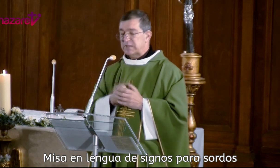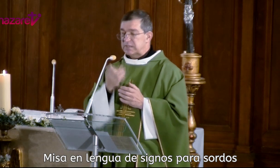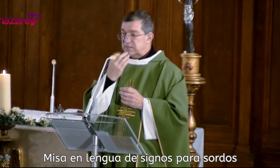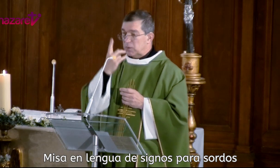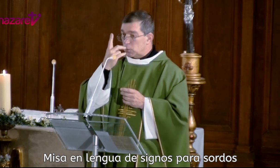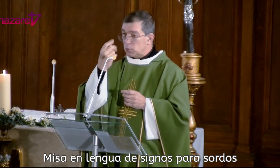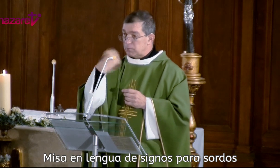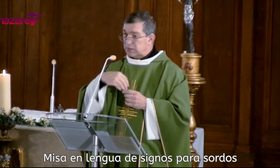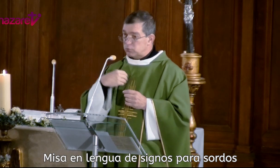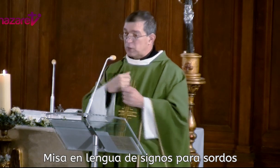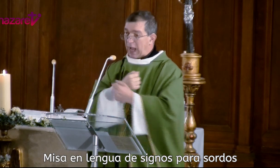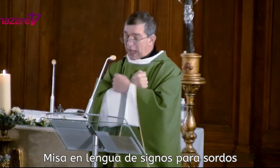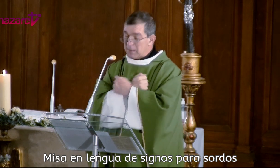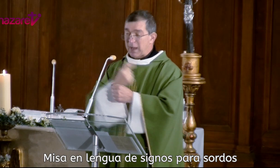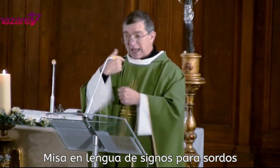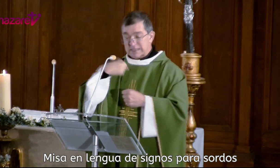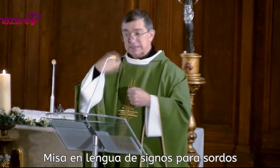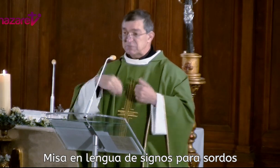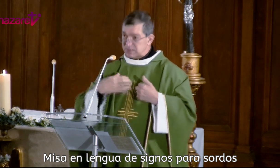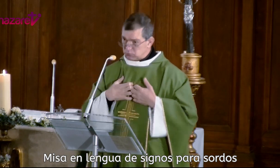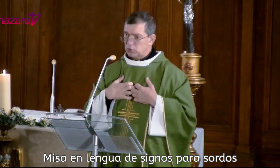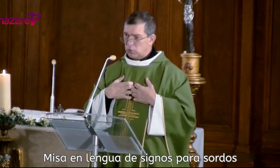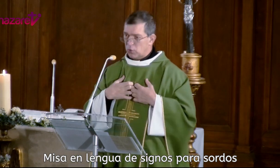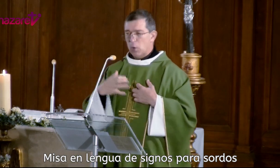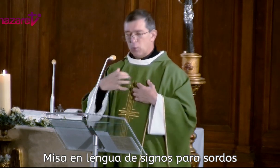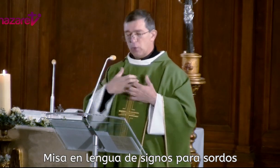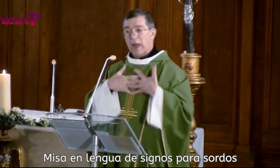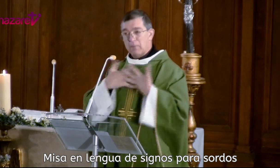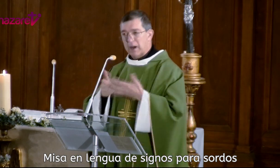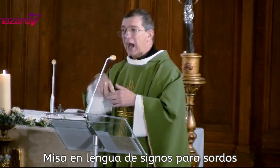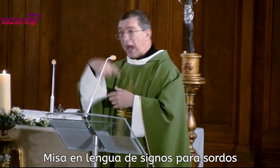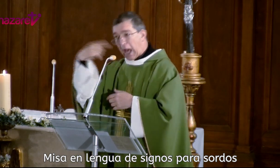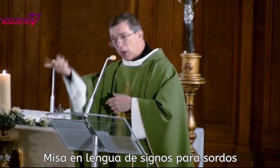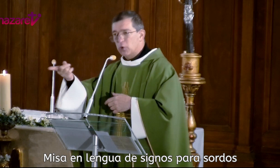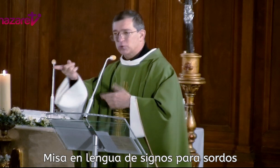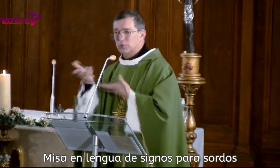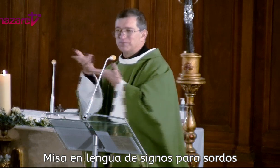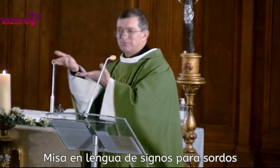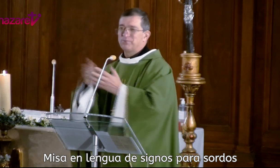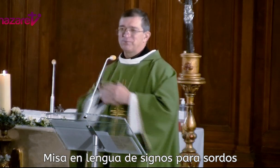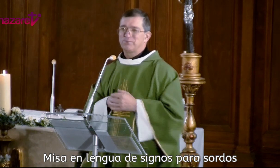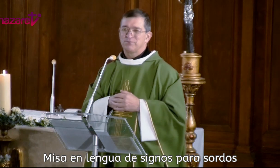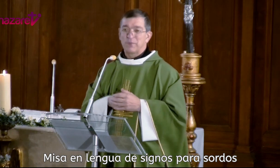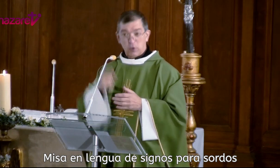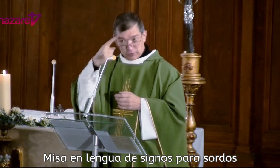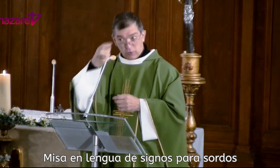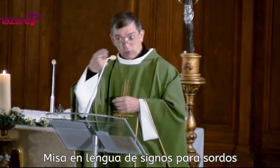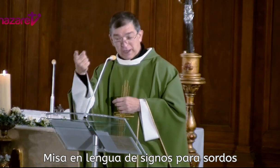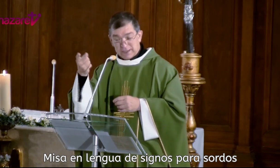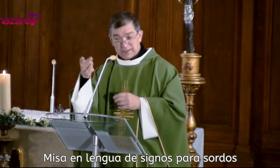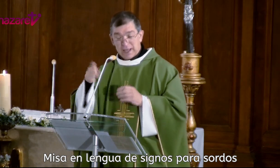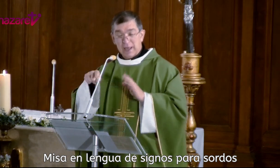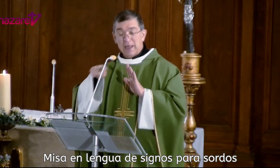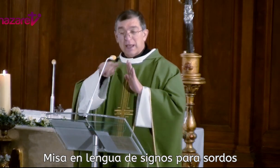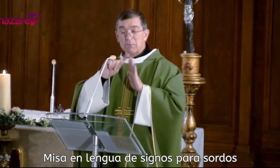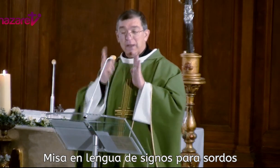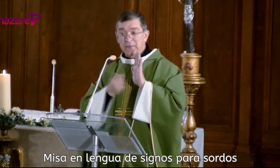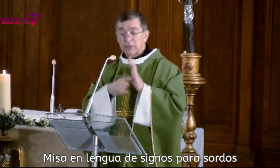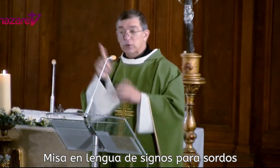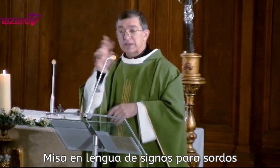Si uno mismo ama a sí mismo, puede amar al otro. ¿Os acordáis el mandato del